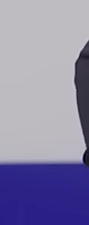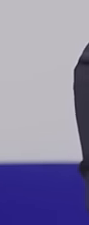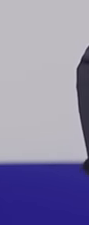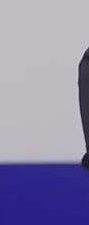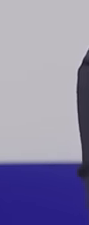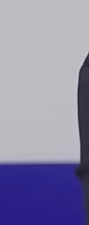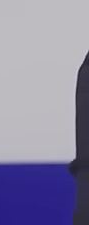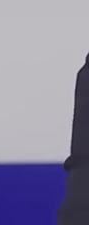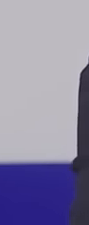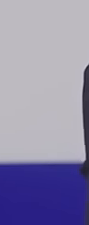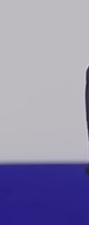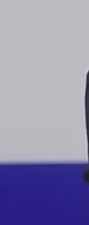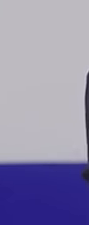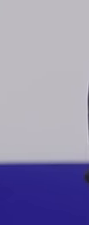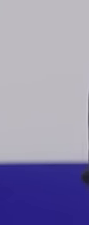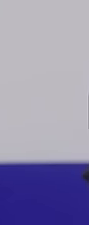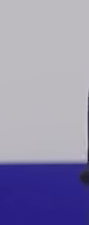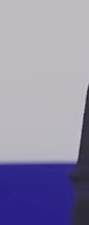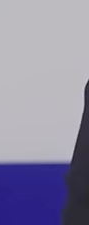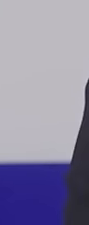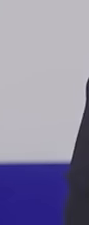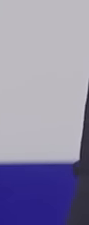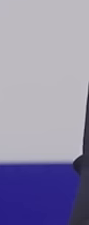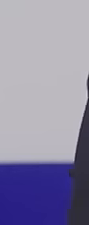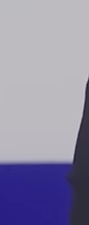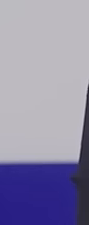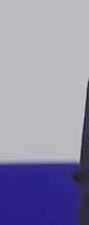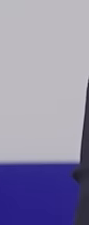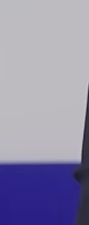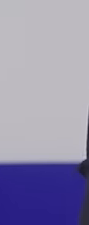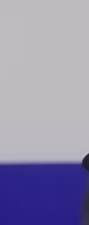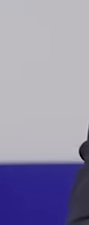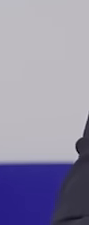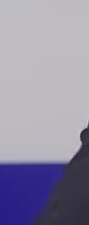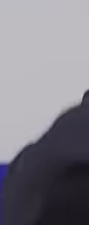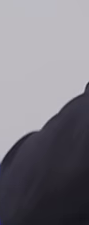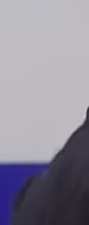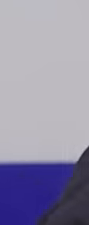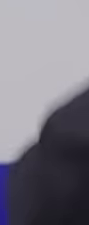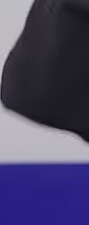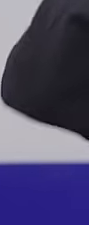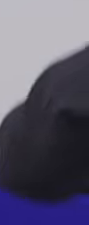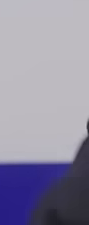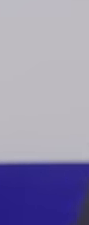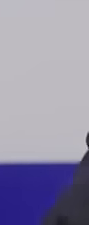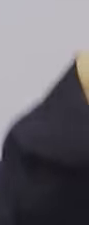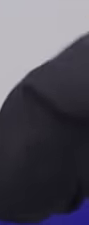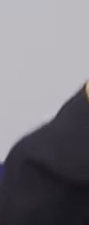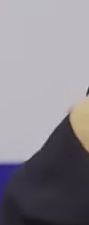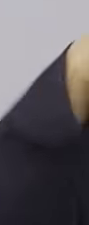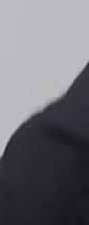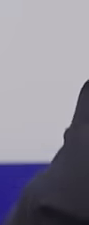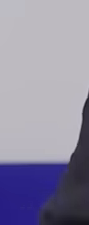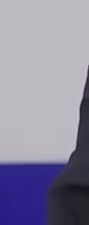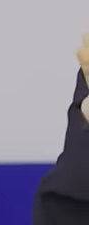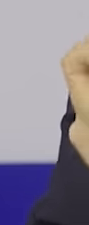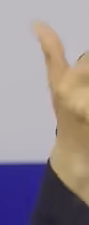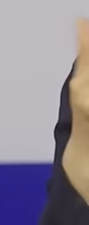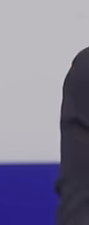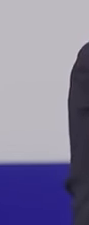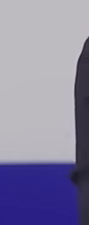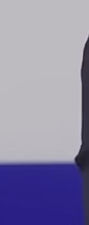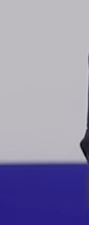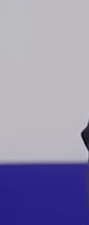겁니다. 제가 경기도 연천군 청산면이라고 하는 경기도에서 가장